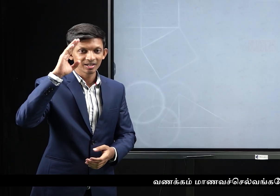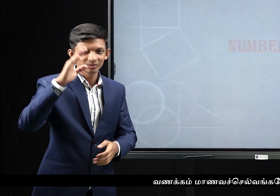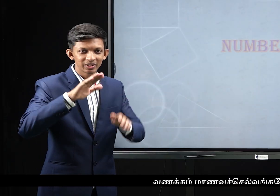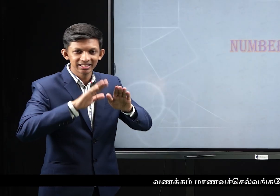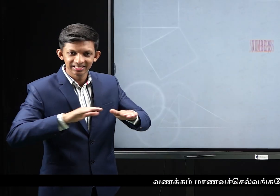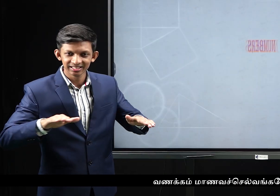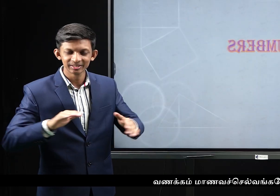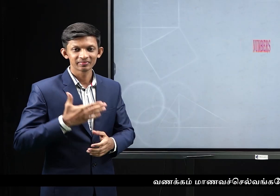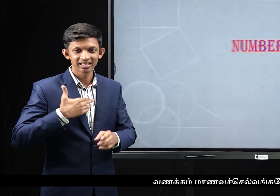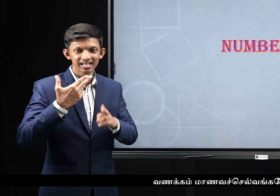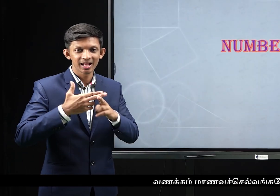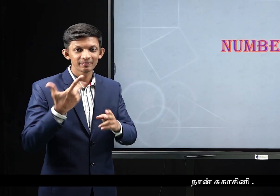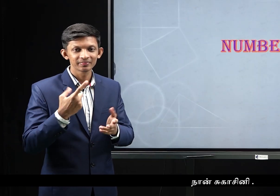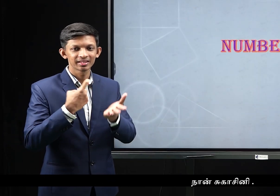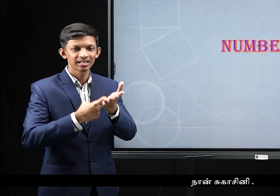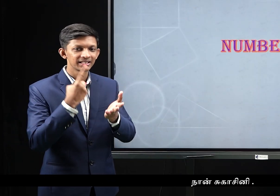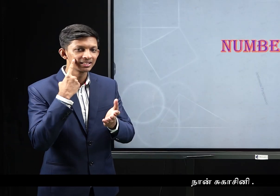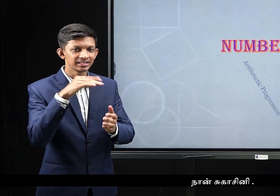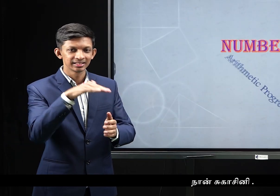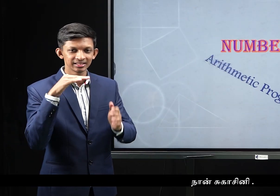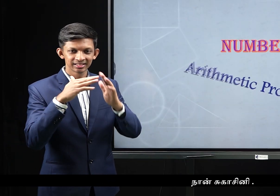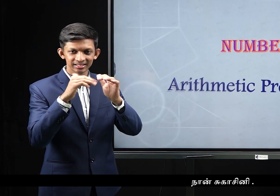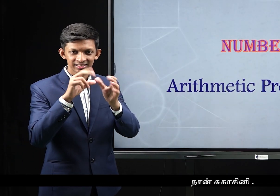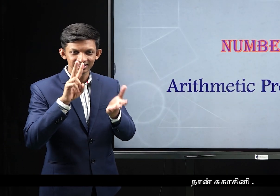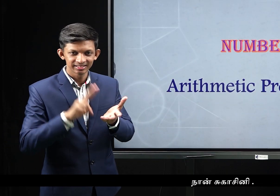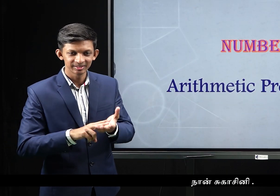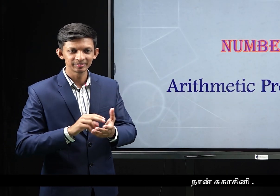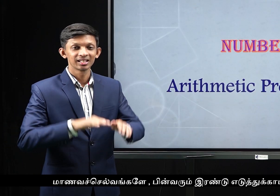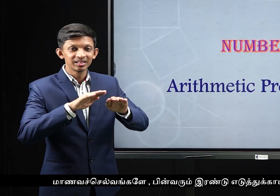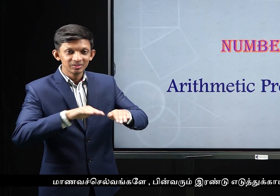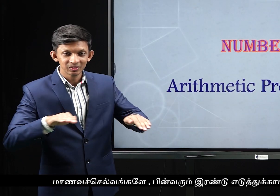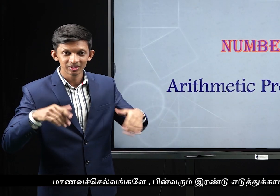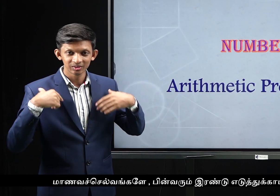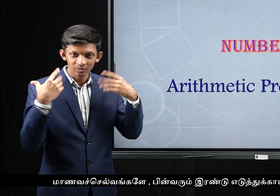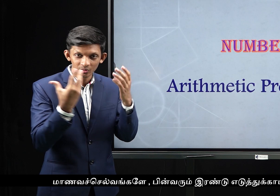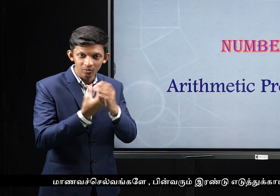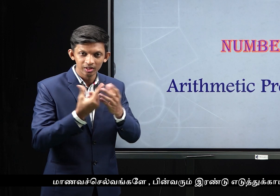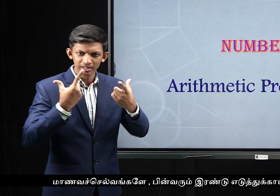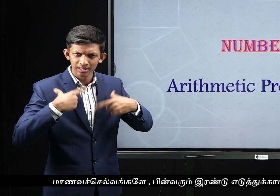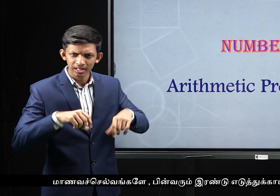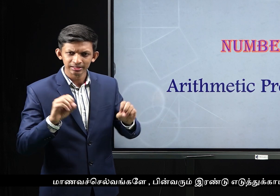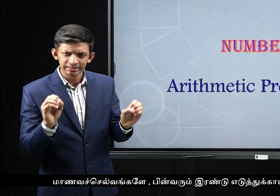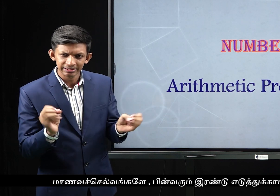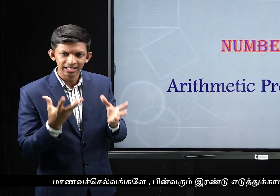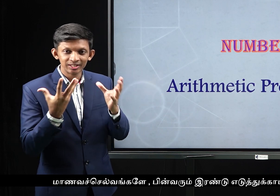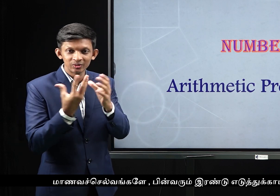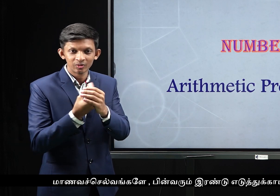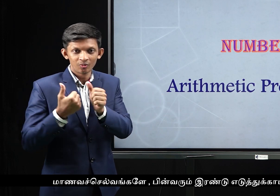வணக்கம் மாணவ செல்வங்களே, நான் சுகாசினி. பின்வரும் 2 எடுத்துக்காட்டுகளுடன்